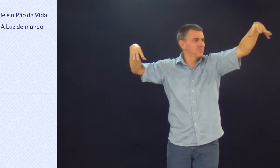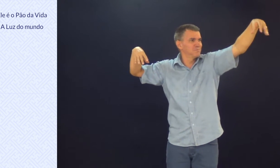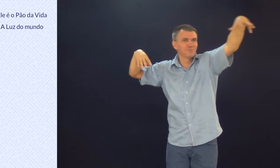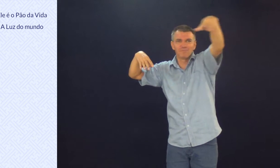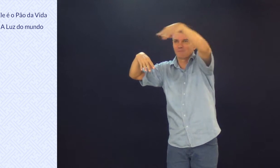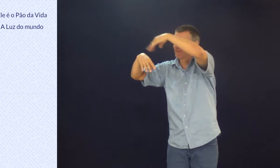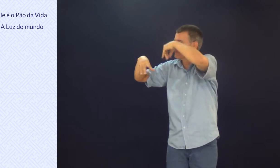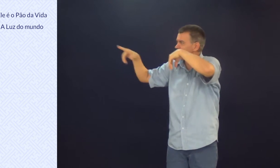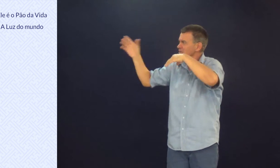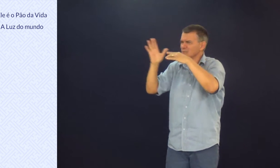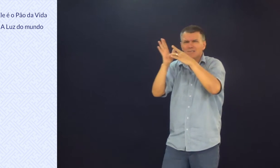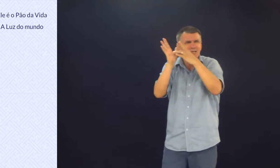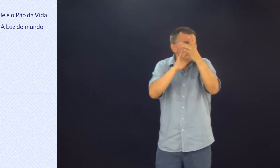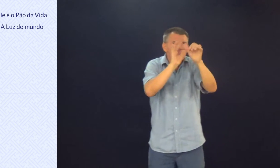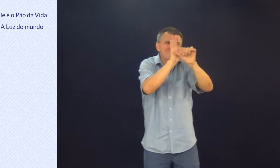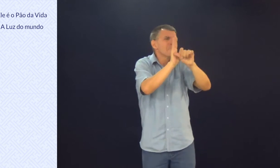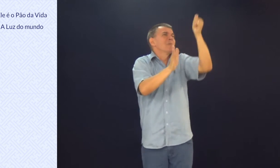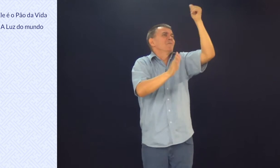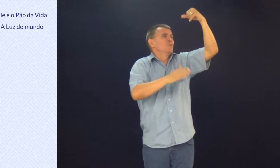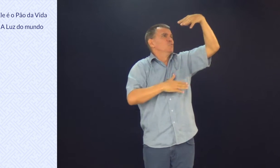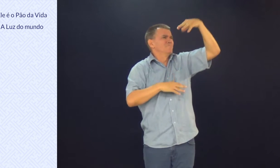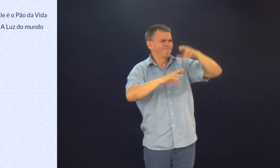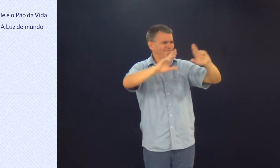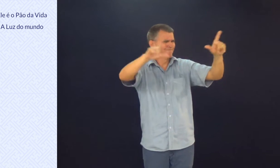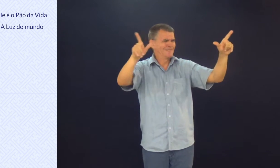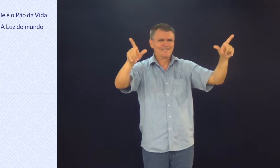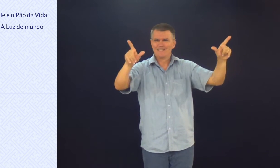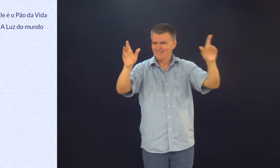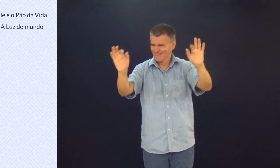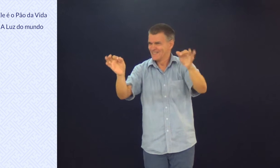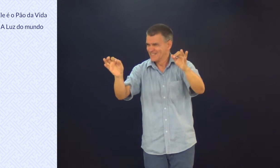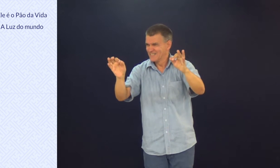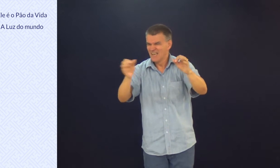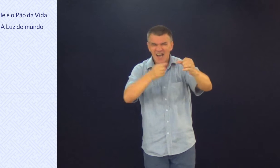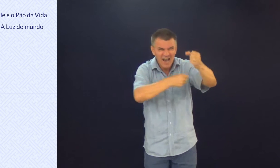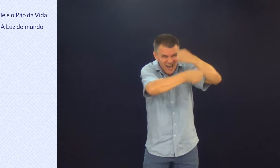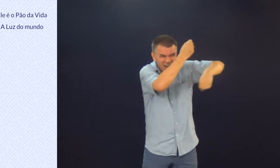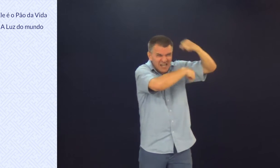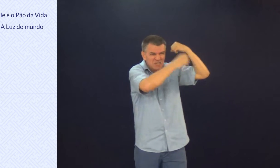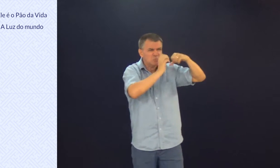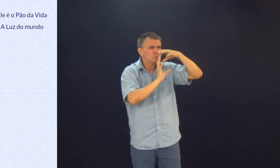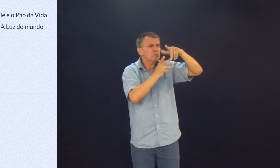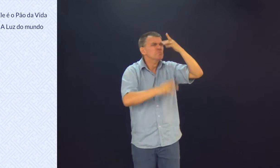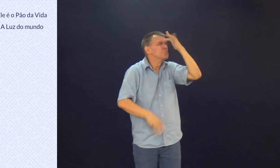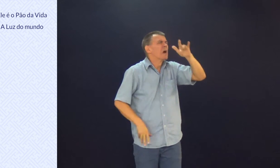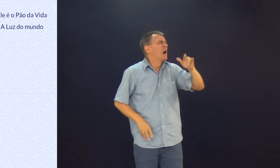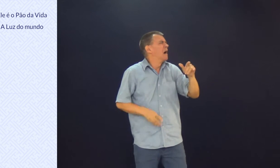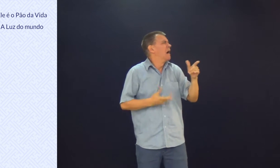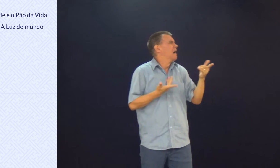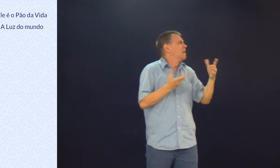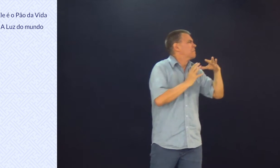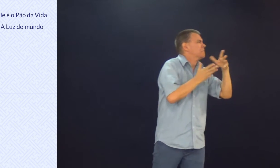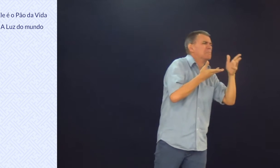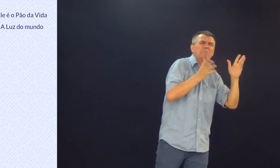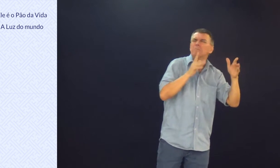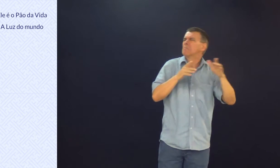ele sendo luz nós devemos ser também o primeiro certo anos dele é maravilhosa é luz que não se